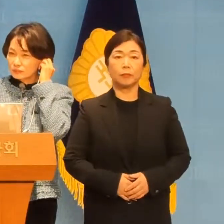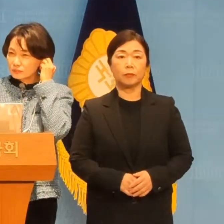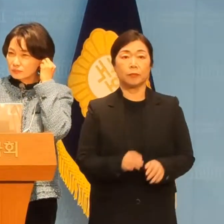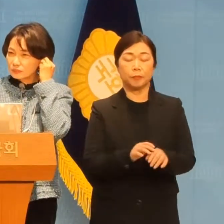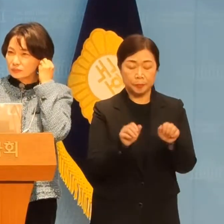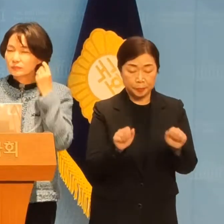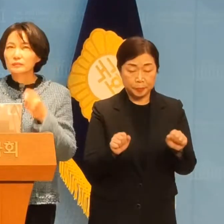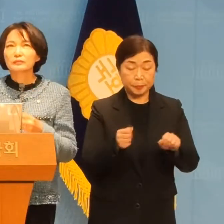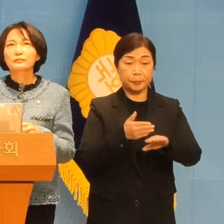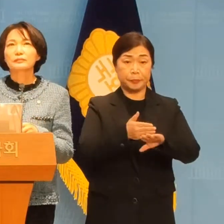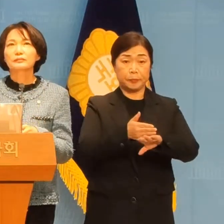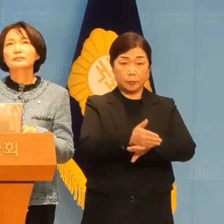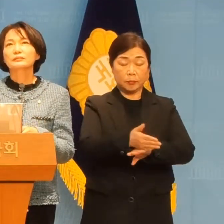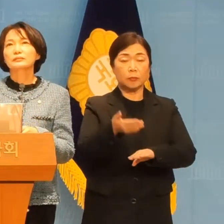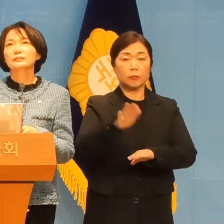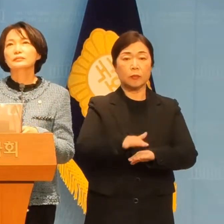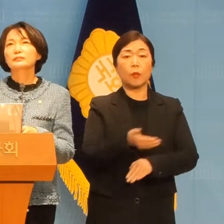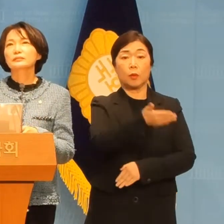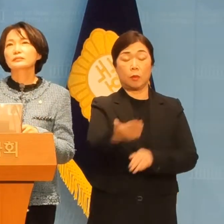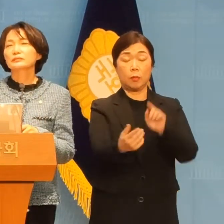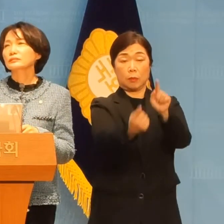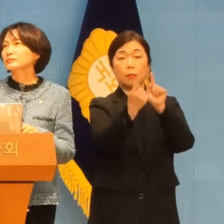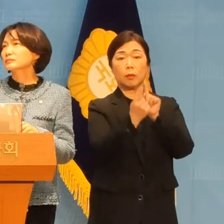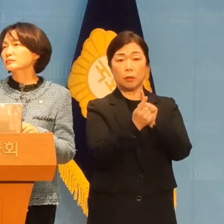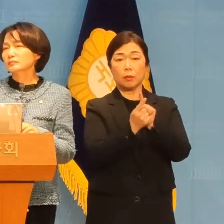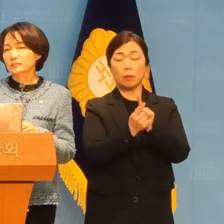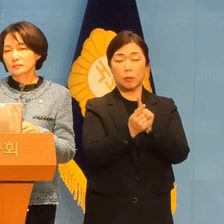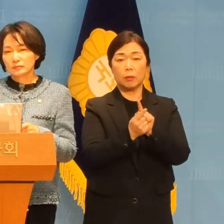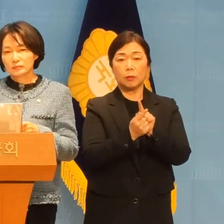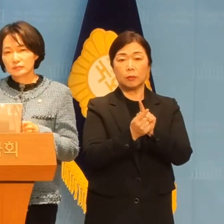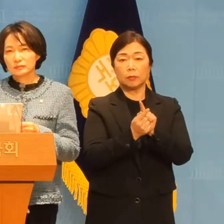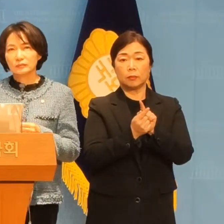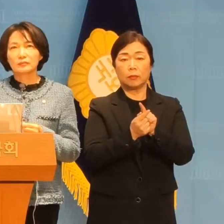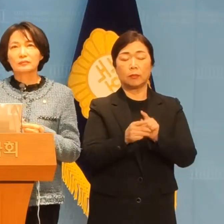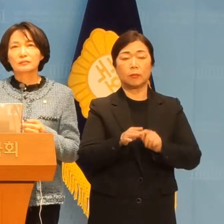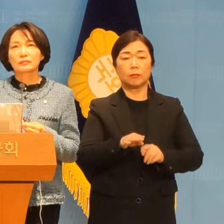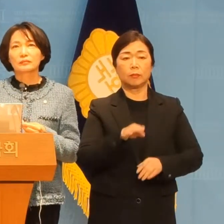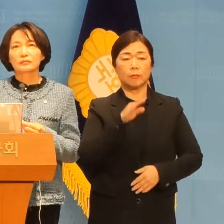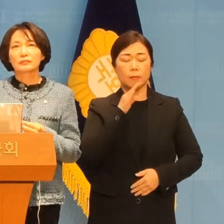네, 늦은 시간에 이렇게 기자회견장을 찾아주셔서 감사드립니다.